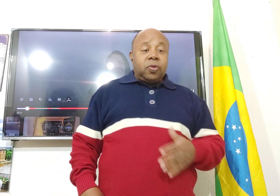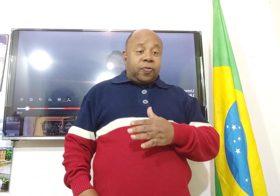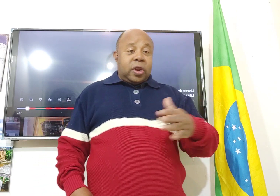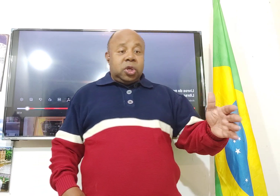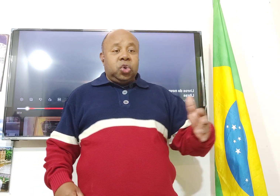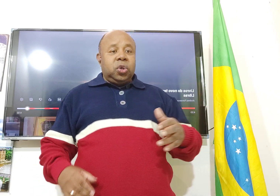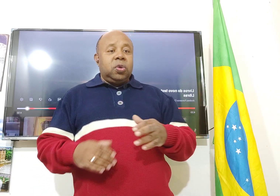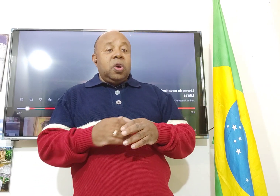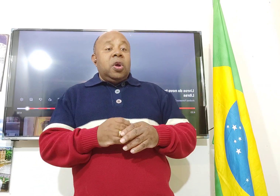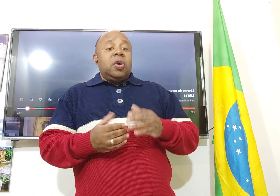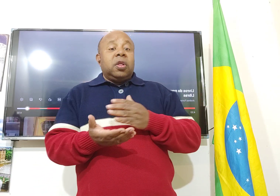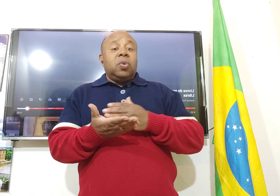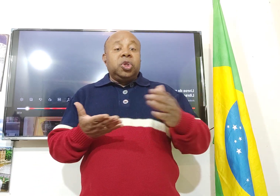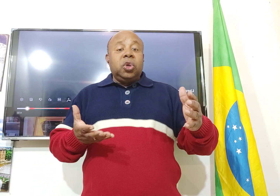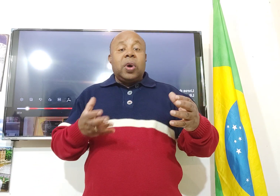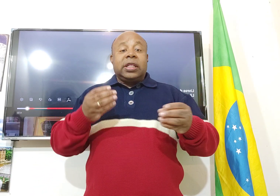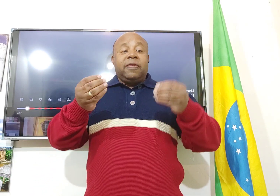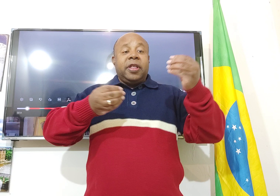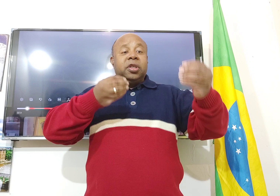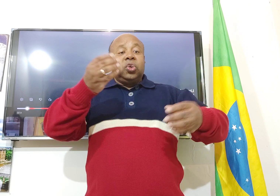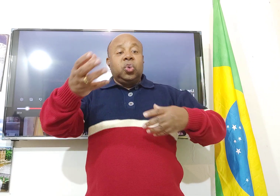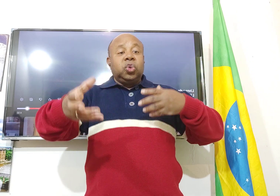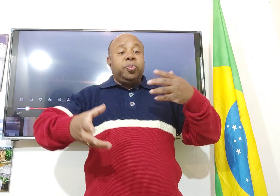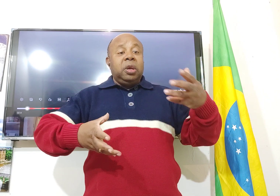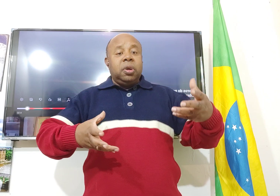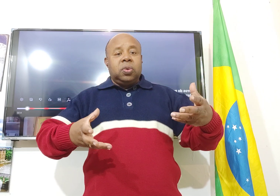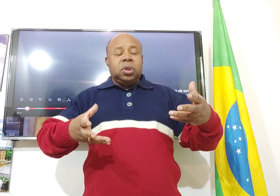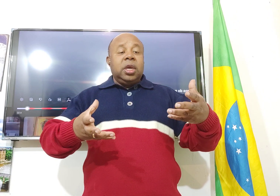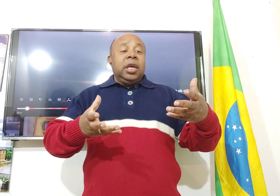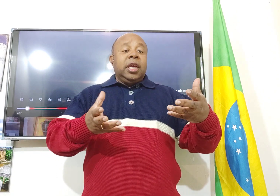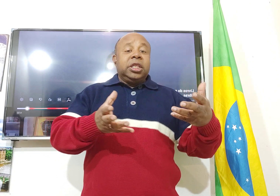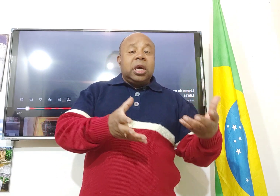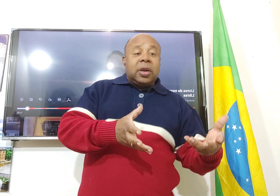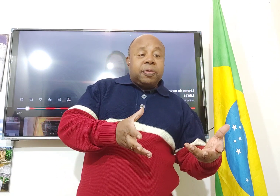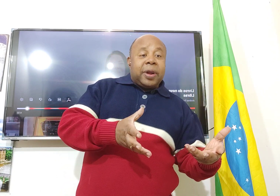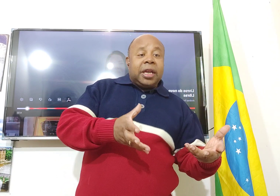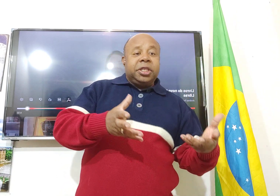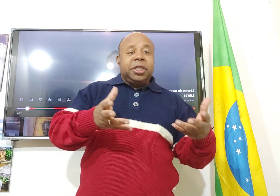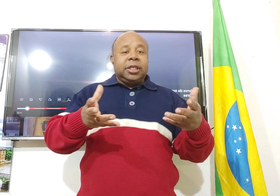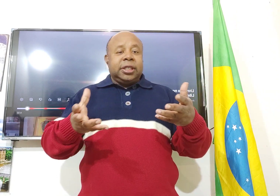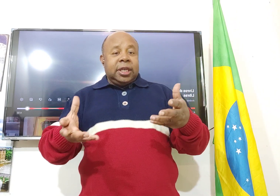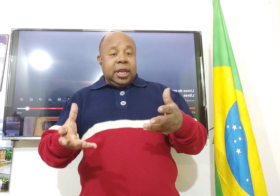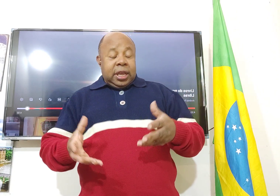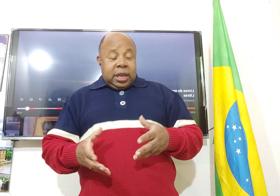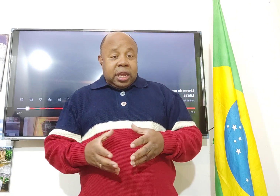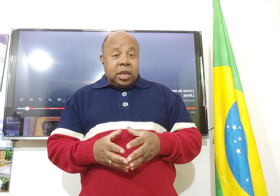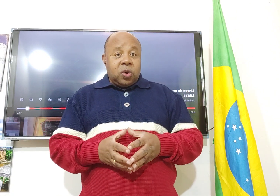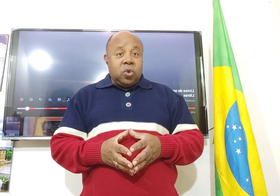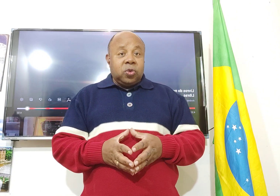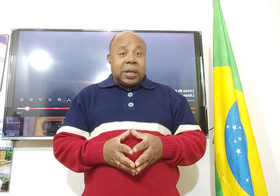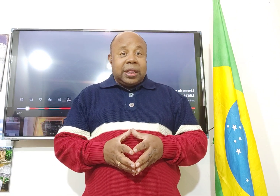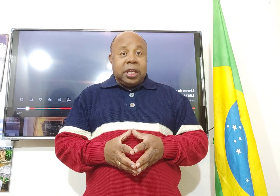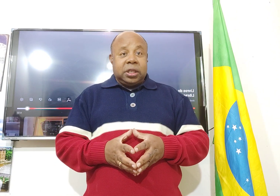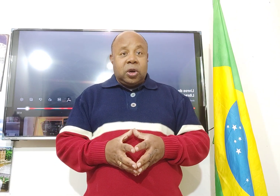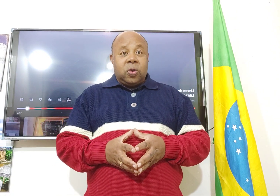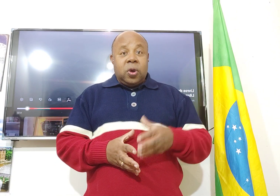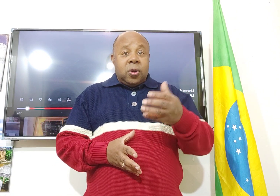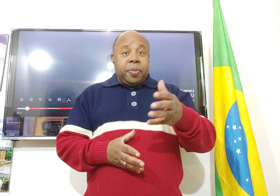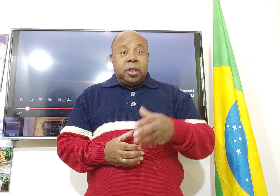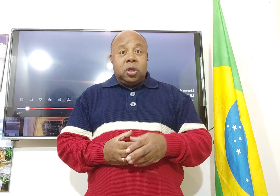final de junho, nós vamos continuar através de estudos bíblicos e de aulas práticas e de alguns macetes que eu preciso